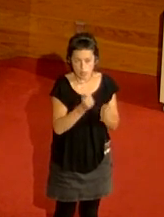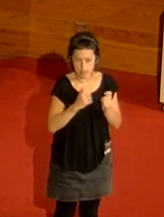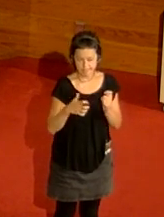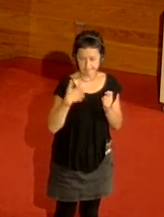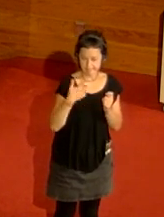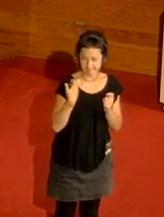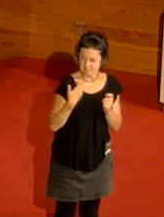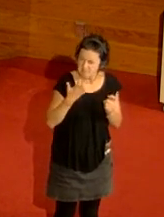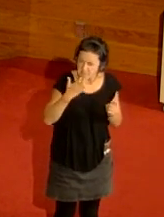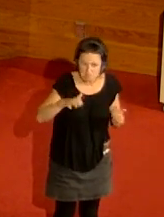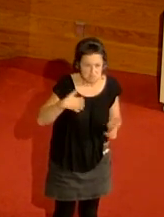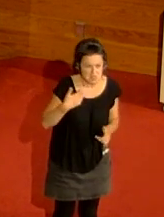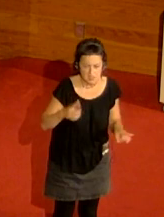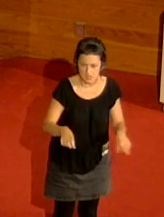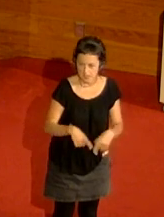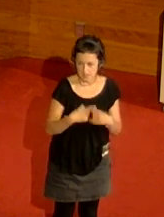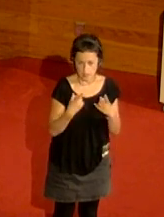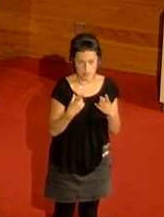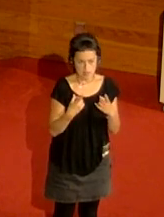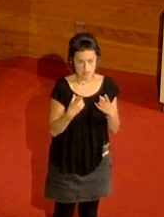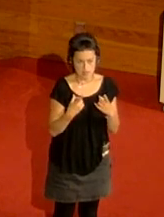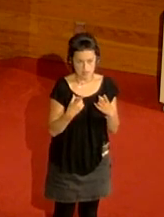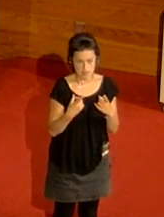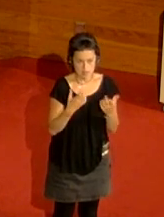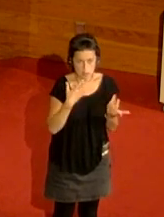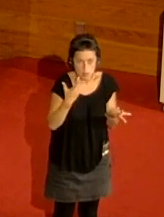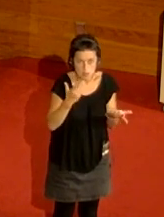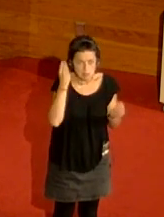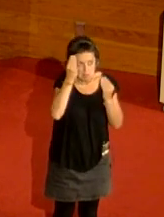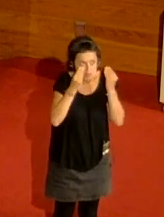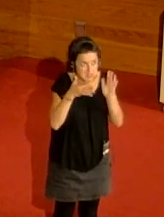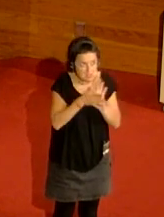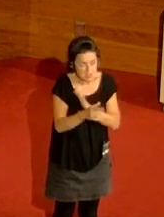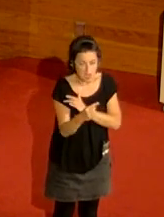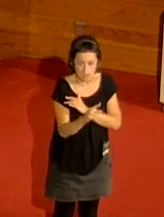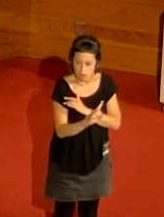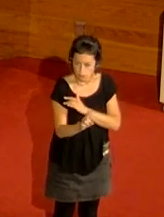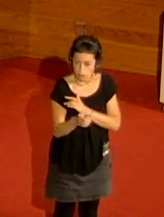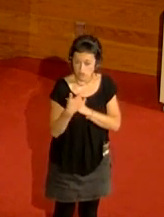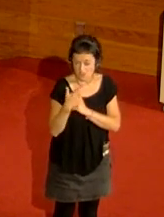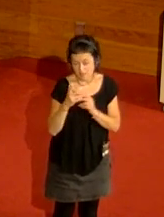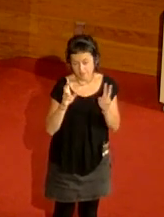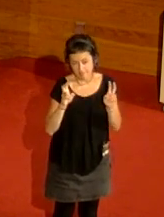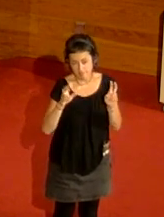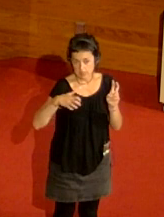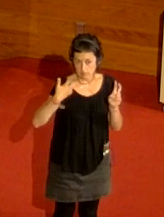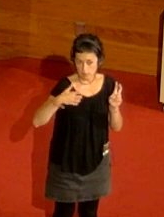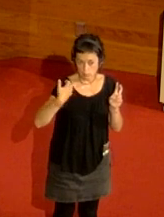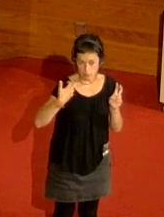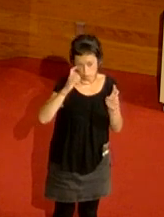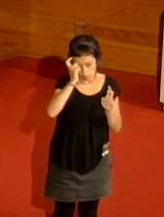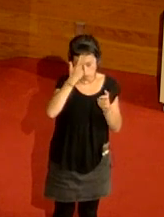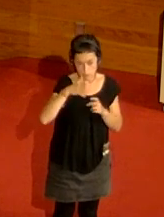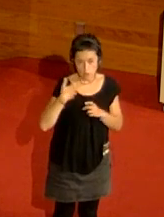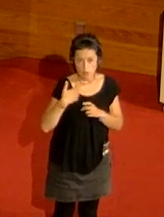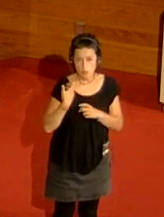perturbación que genera el el el pensar las cosas esa perturbación yo la la la Coto a través de de una